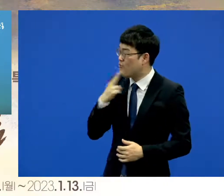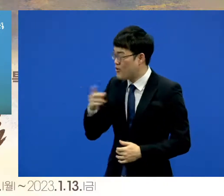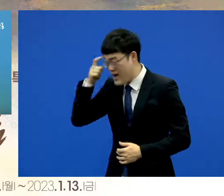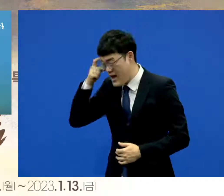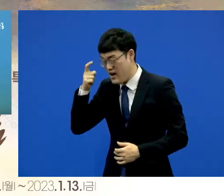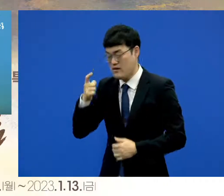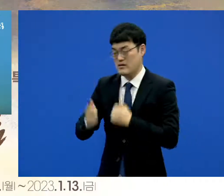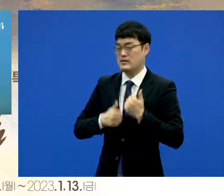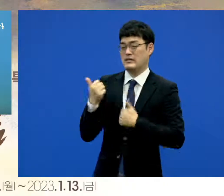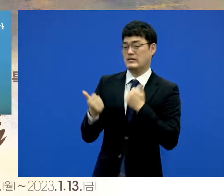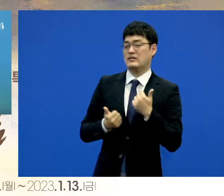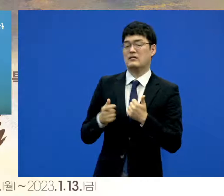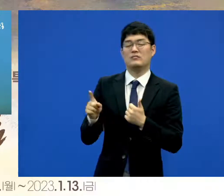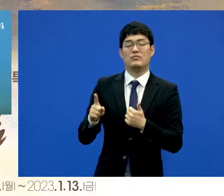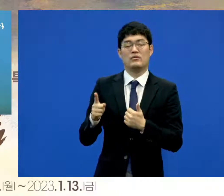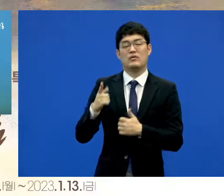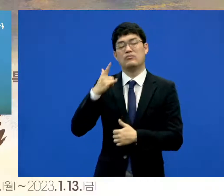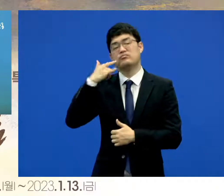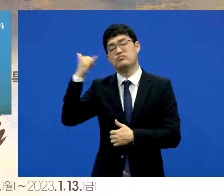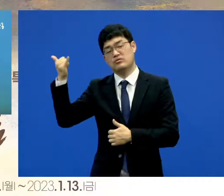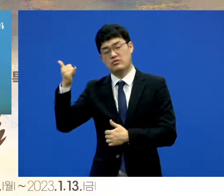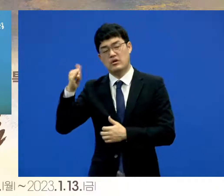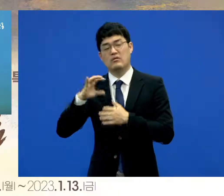부모가 불편한 존재가 되는 거예요.